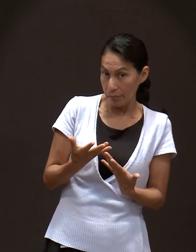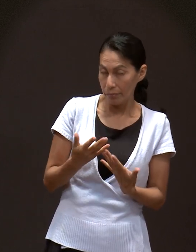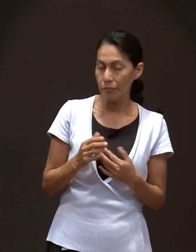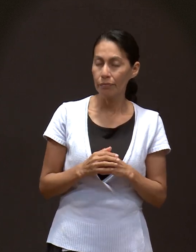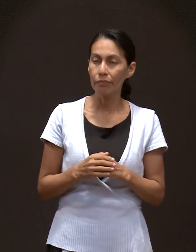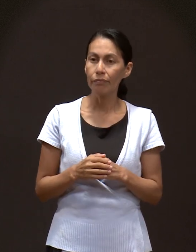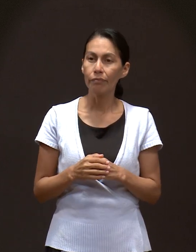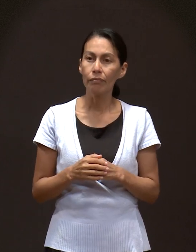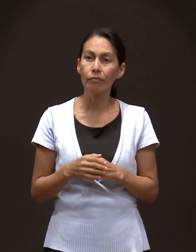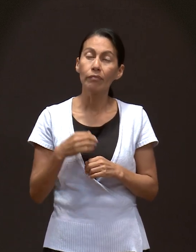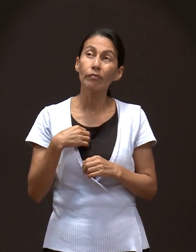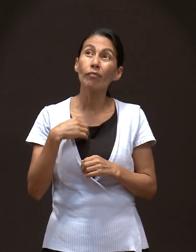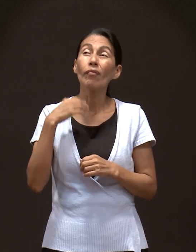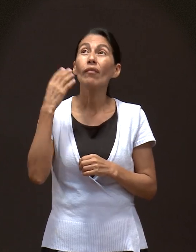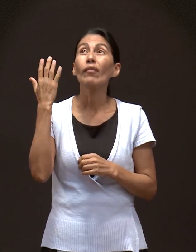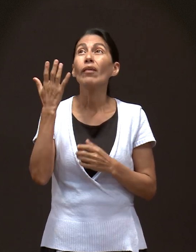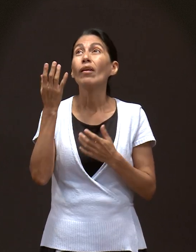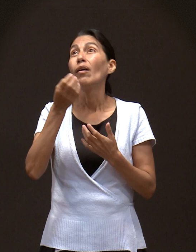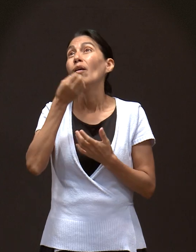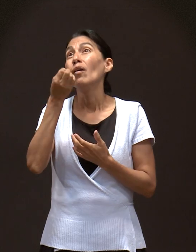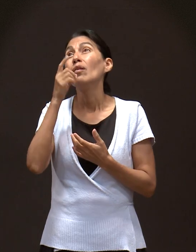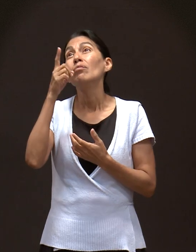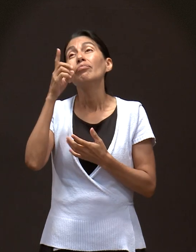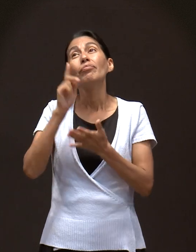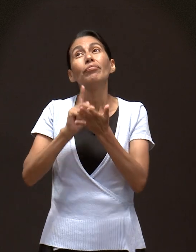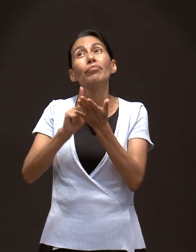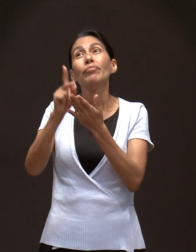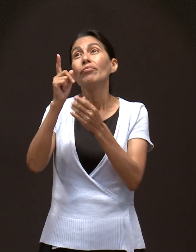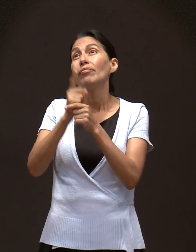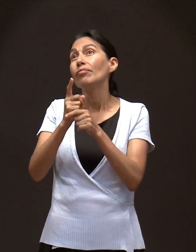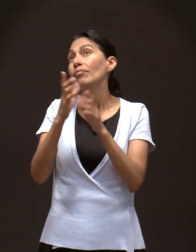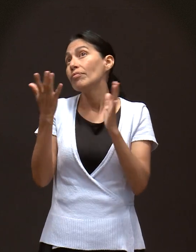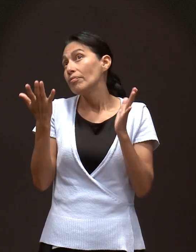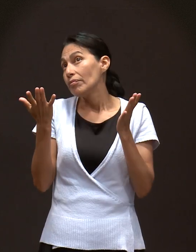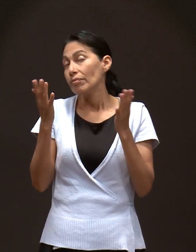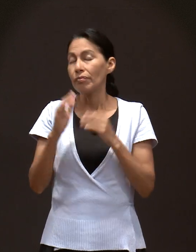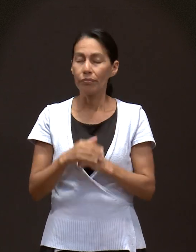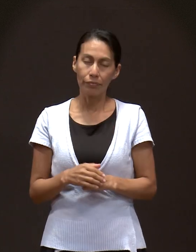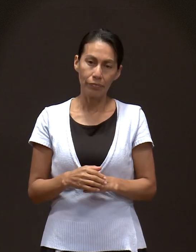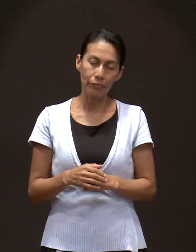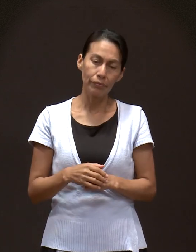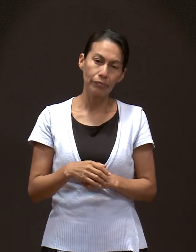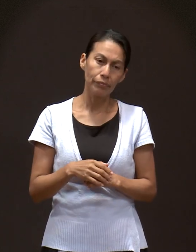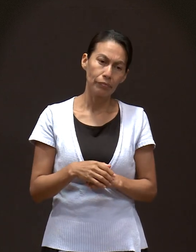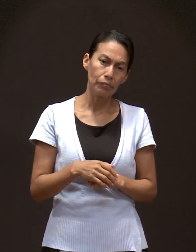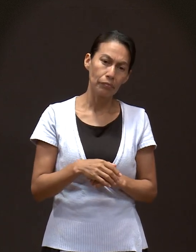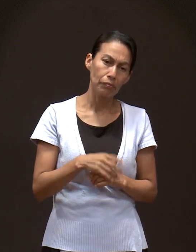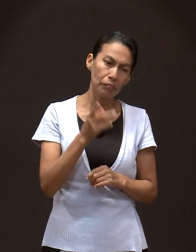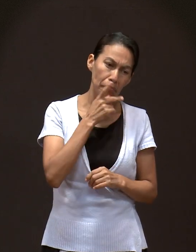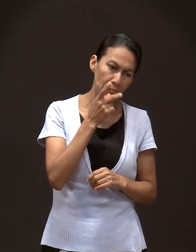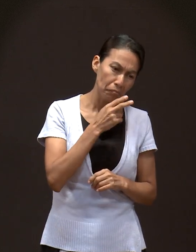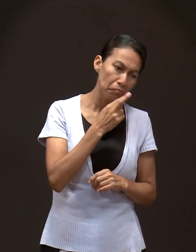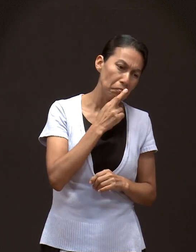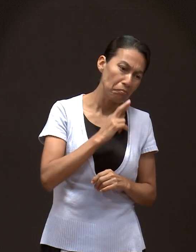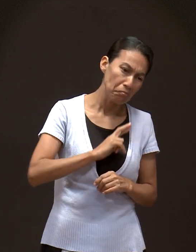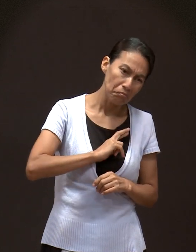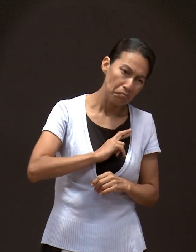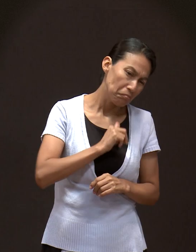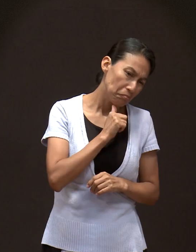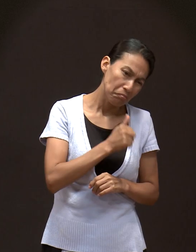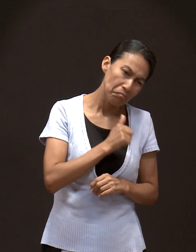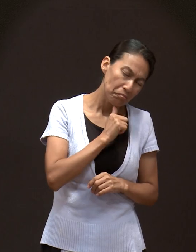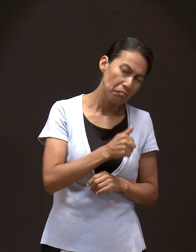Y lo mandé y dije, bueno, Dios, que sea tu voluntad. Y no me respondió esa noche, no me